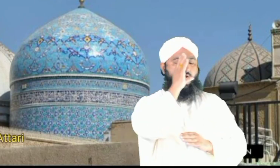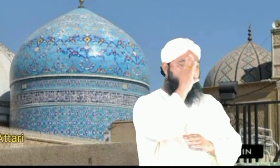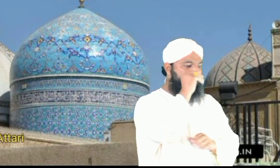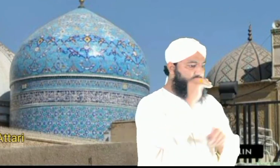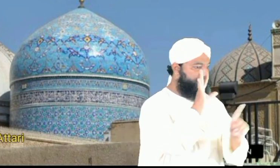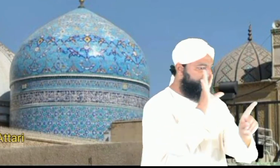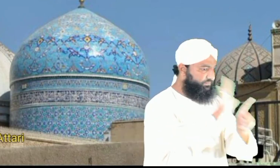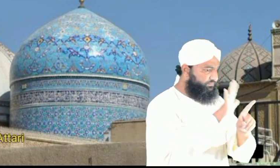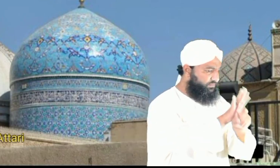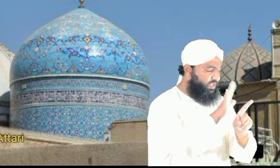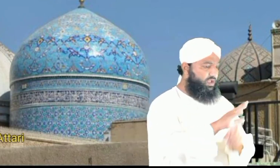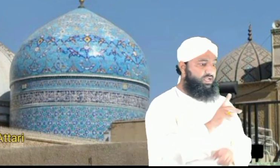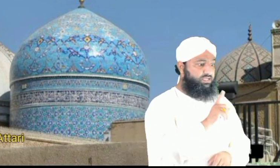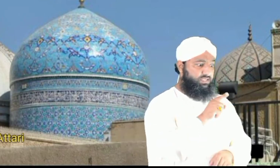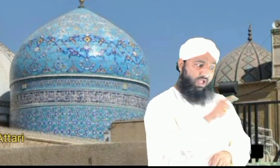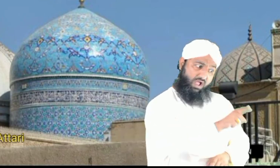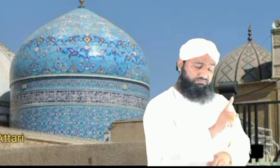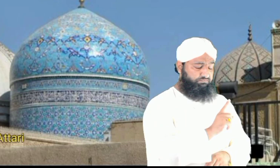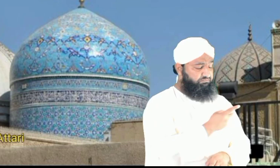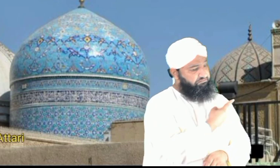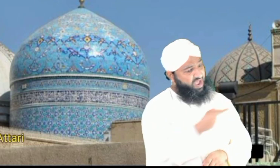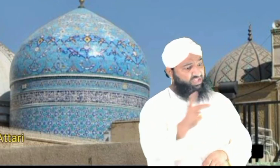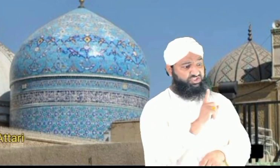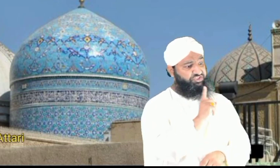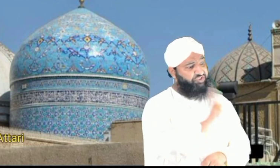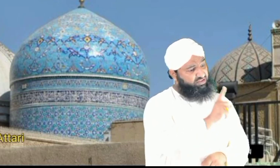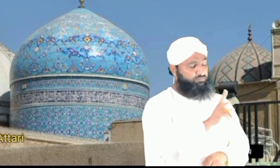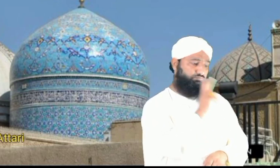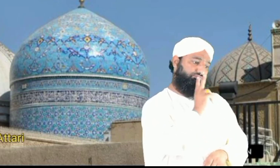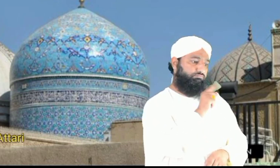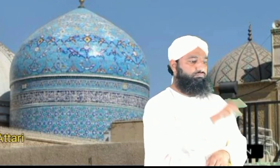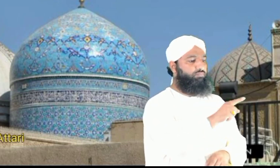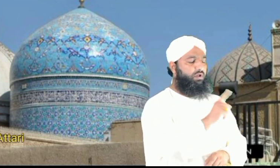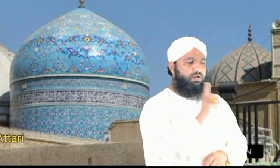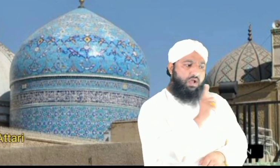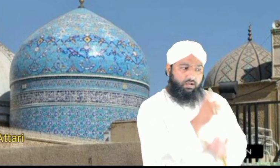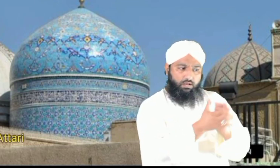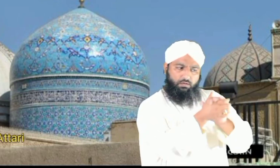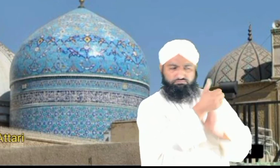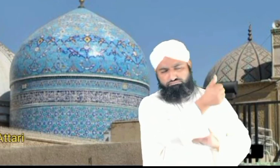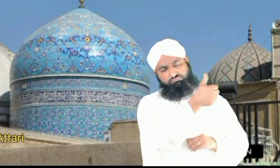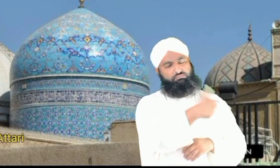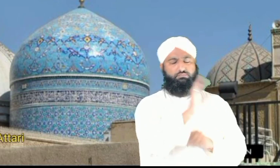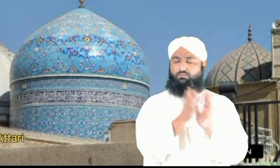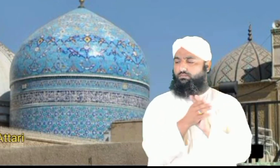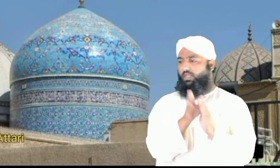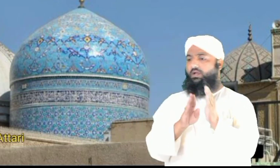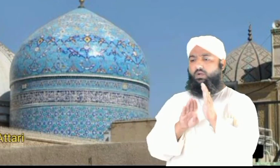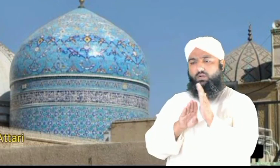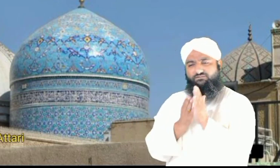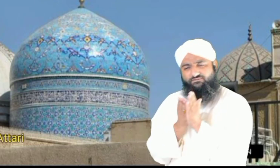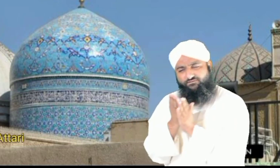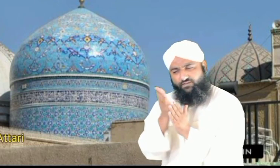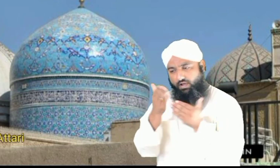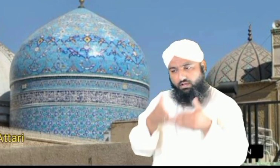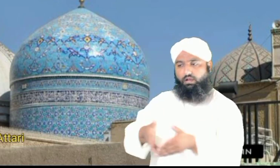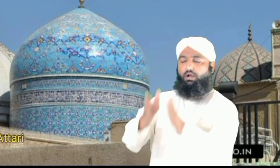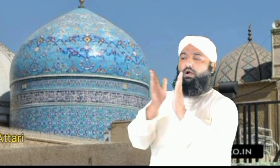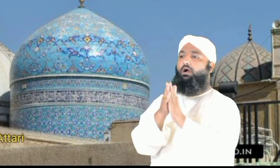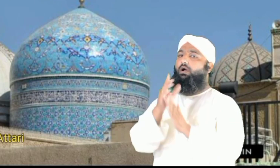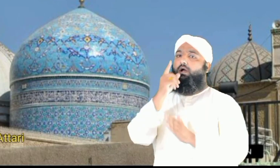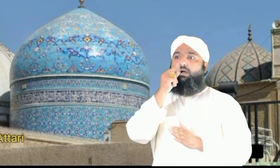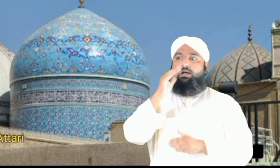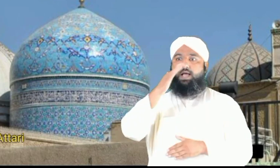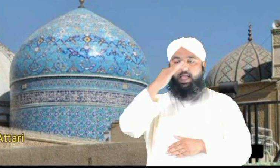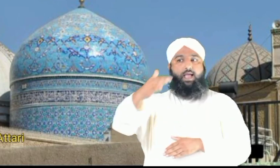ہر حال میں سچ بولنا۔ یہ بیٹا ماں سے وعدہ کر کے نکلا۔ راستے میں اس قافلے پر ڈاکوؤں نے حملہ کر دیا، تمام لوگوں کا